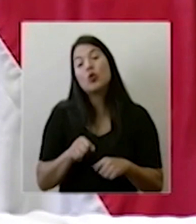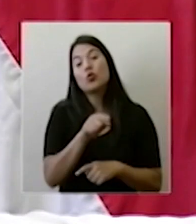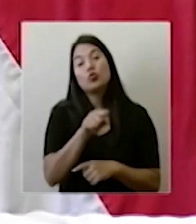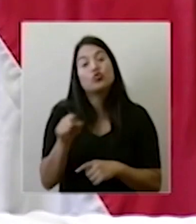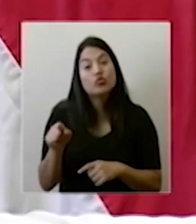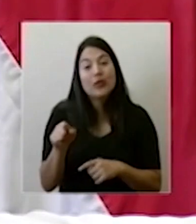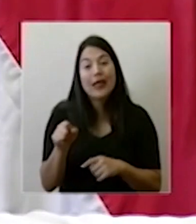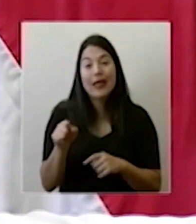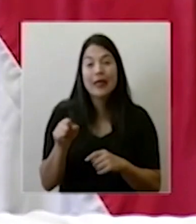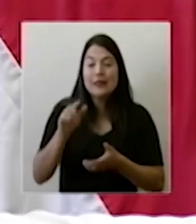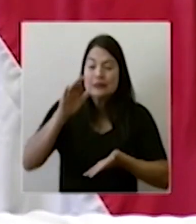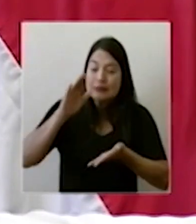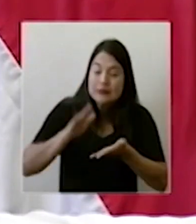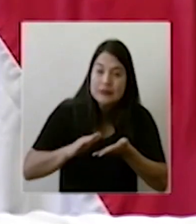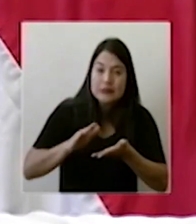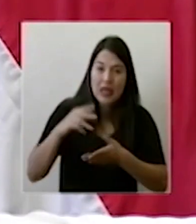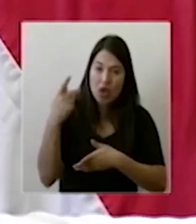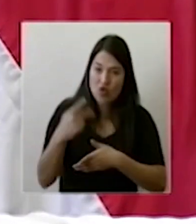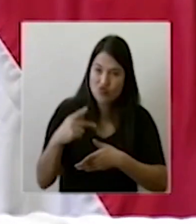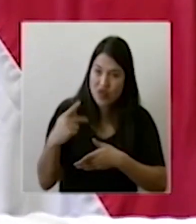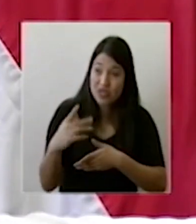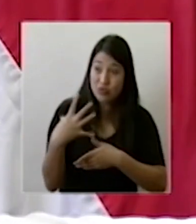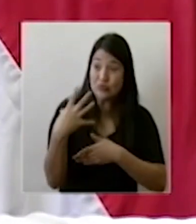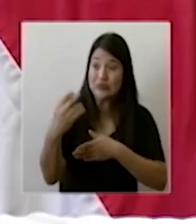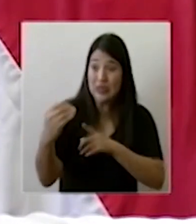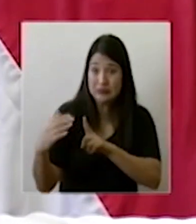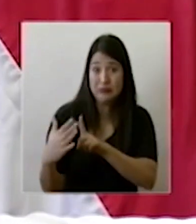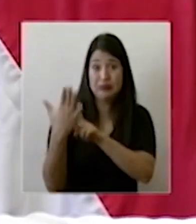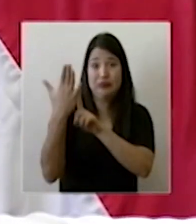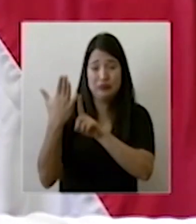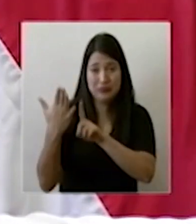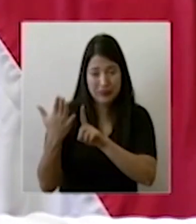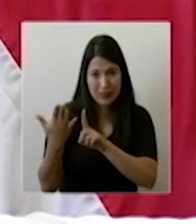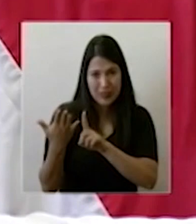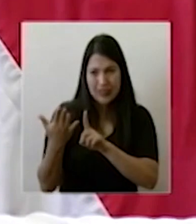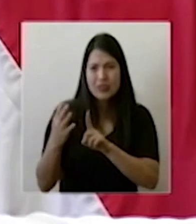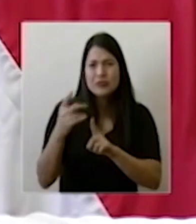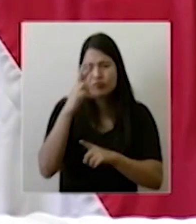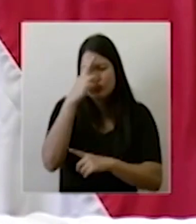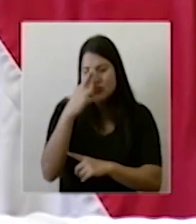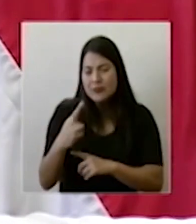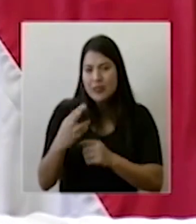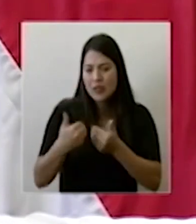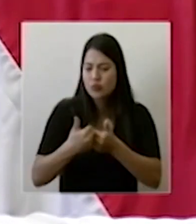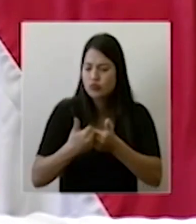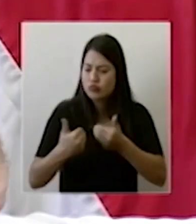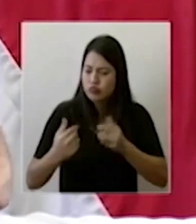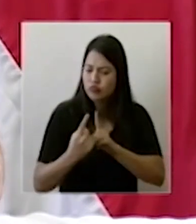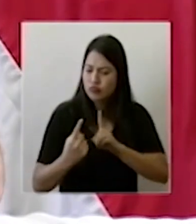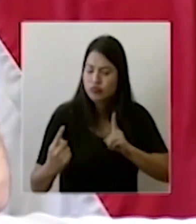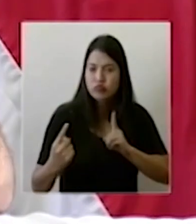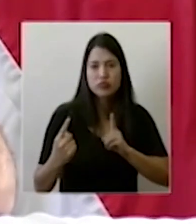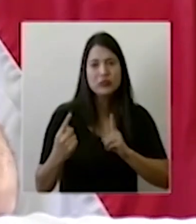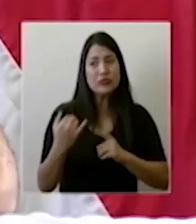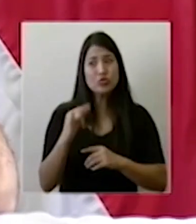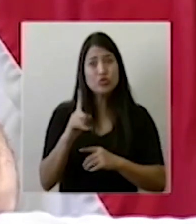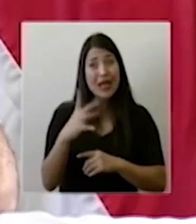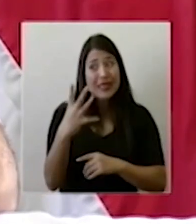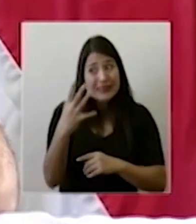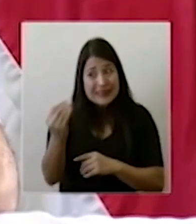minimice su exposición de riesgo con ese distanciamiento social, con esa salida que sea una salida muy